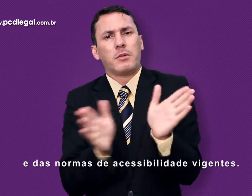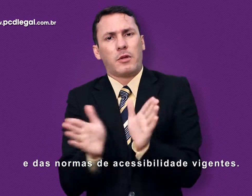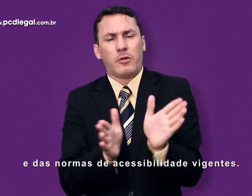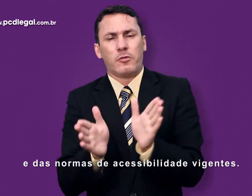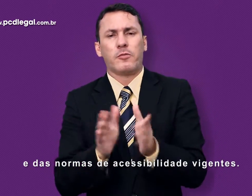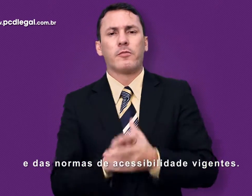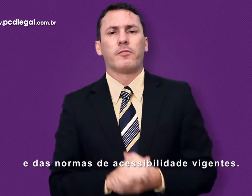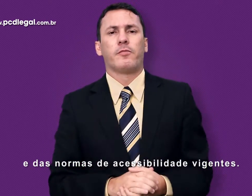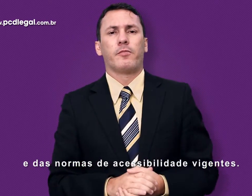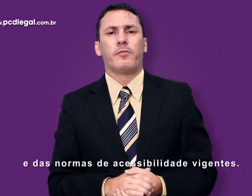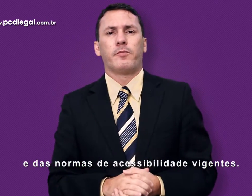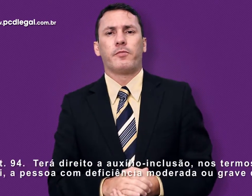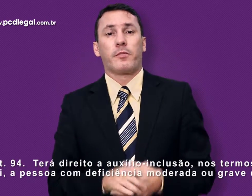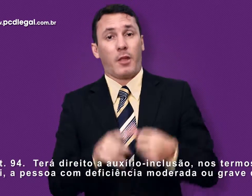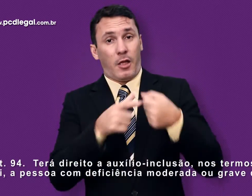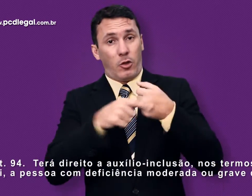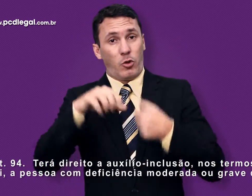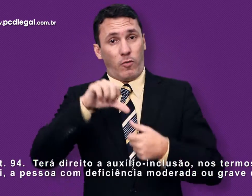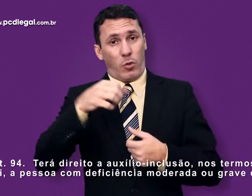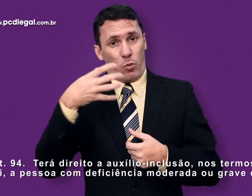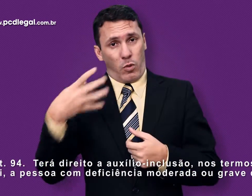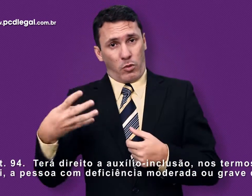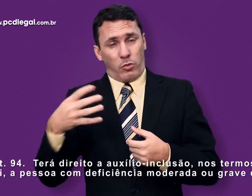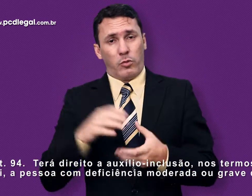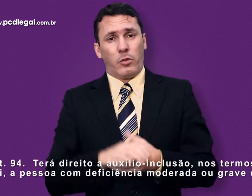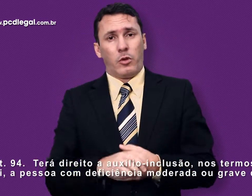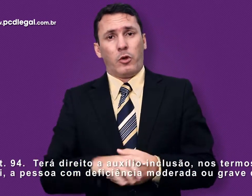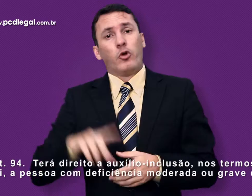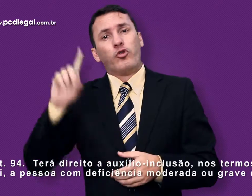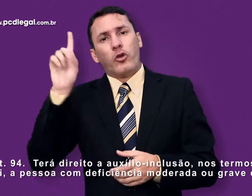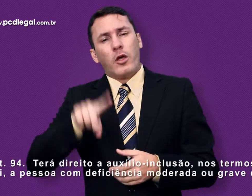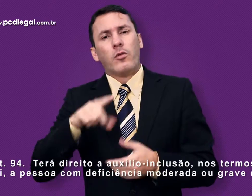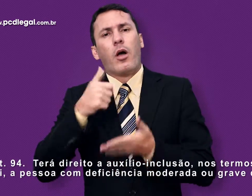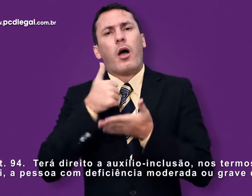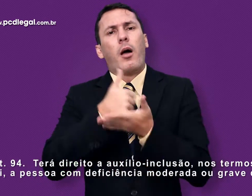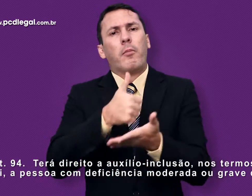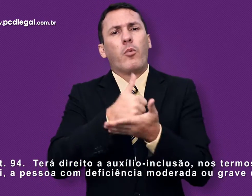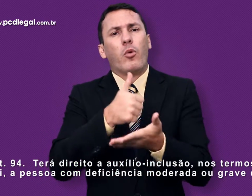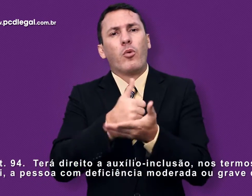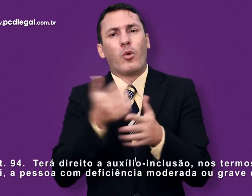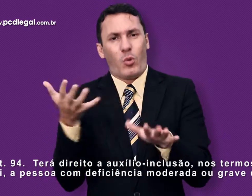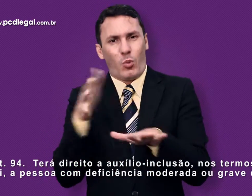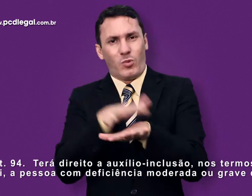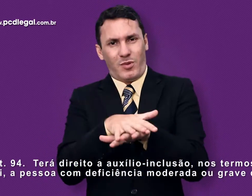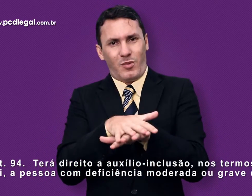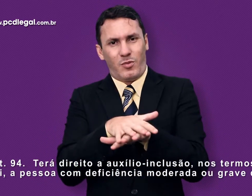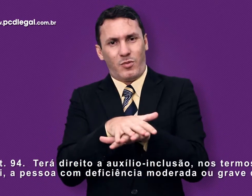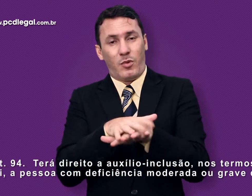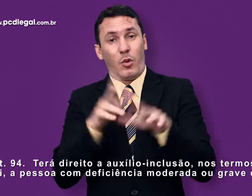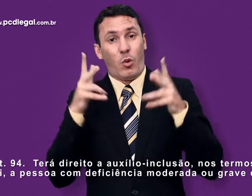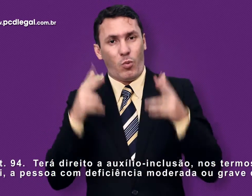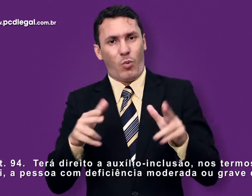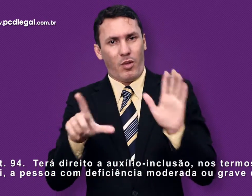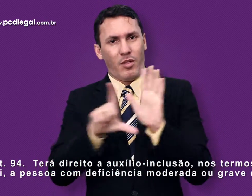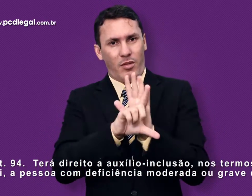acessibilidade vigentes. Artigo 94. Terá direito a auxílio e inclusão, nos termos da lei, a pessoa